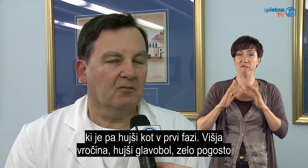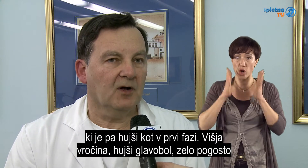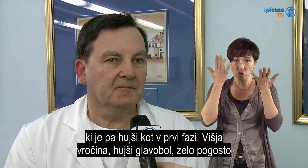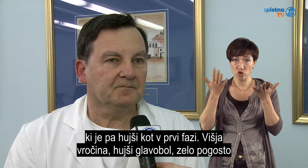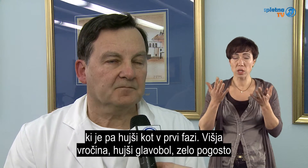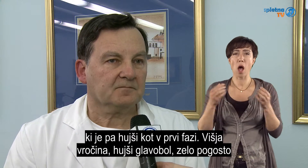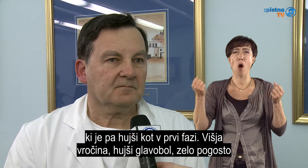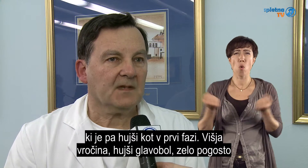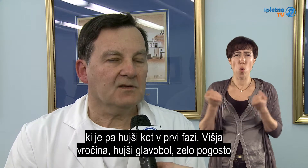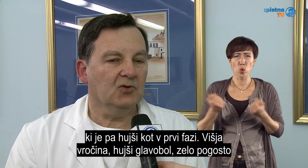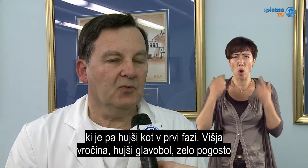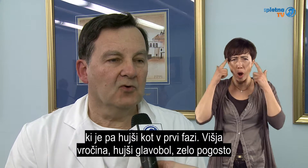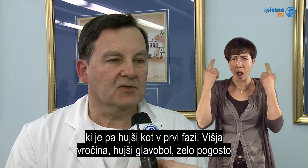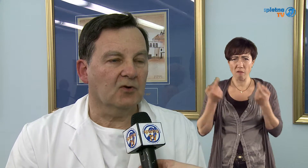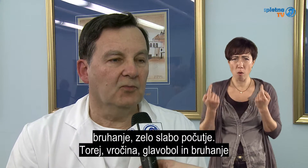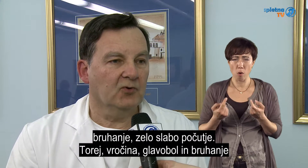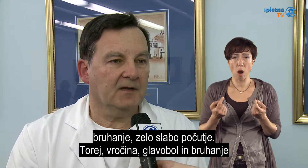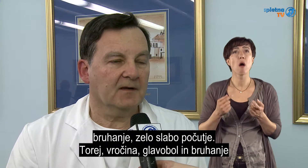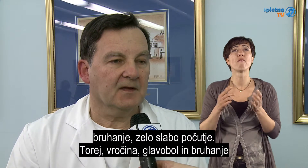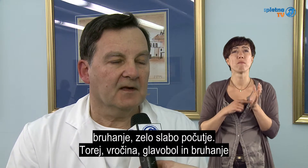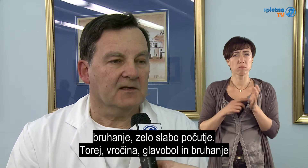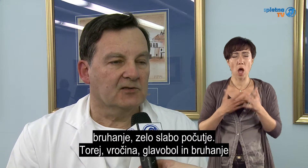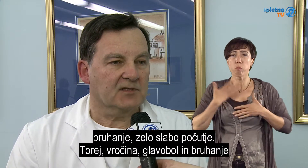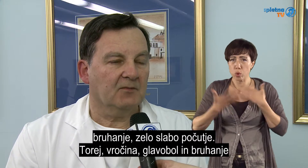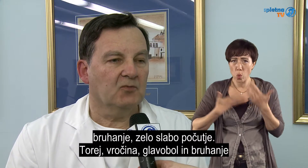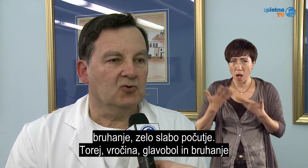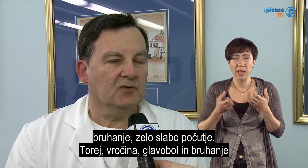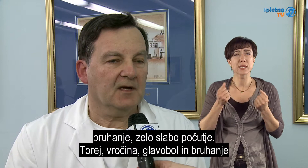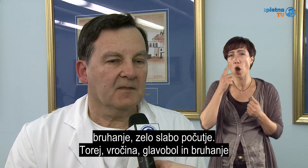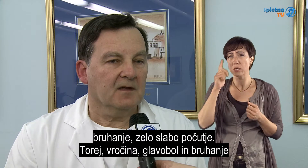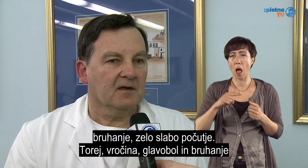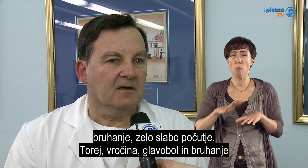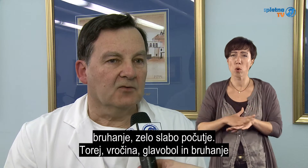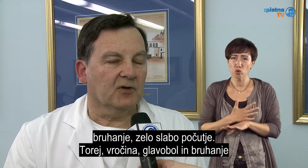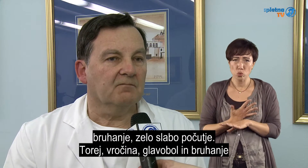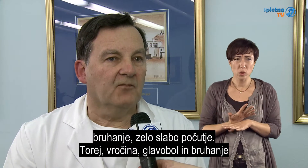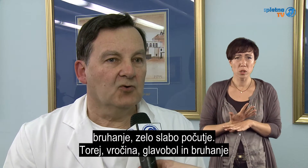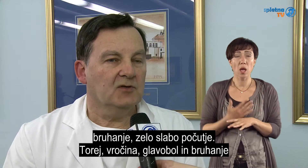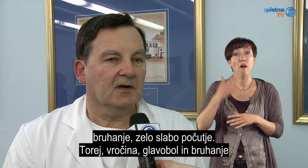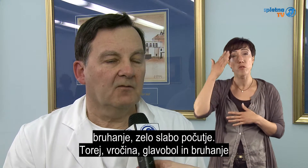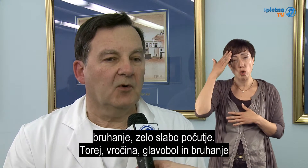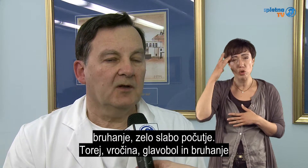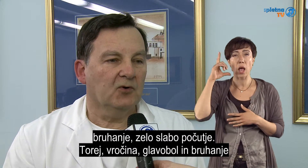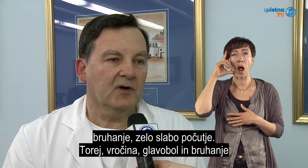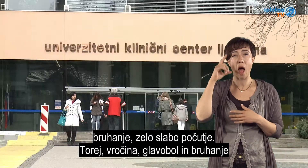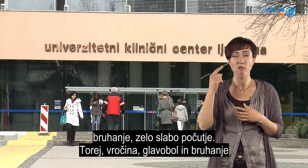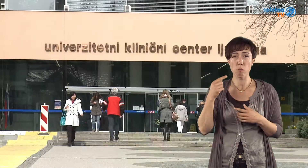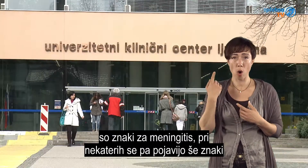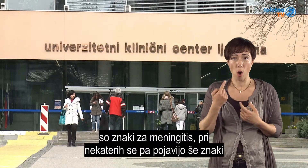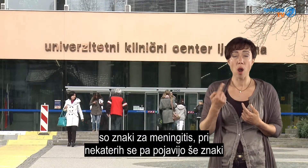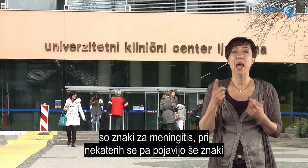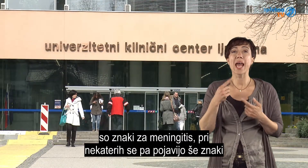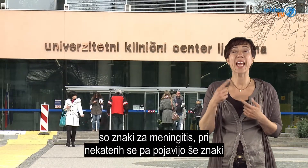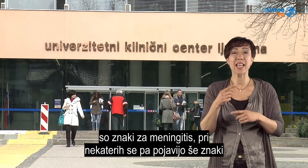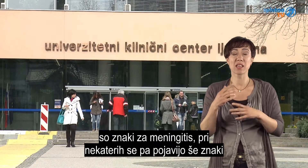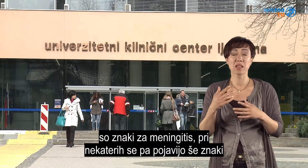hujši glavobol, zelo pogosto bruhanje, zelo slabo počutje. Torej, vročina, glavobol in bruhanje so znaki